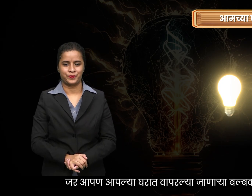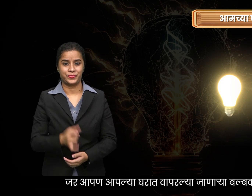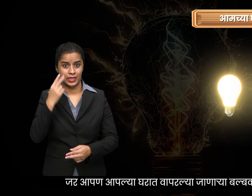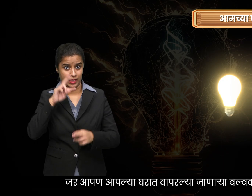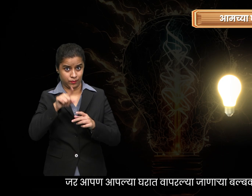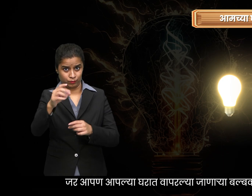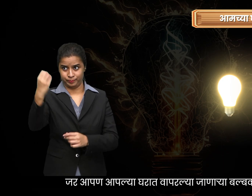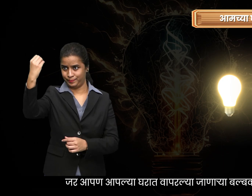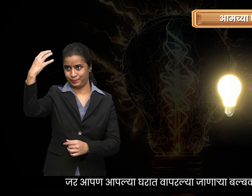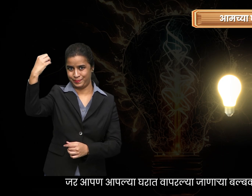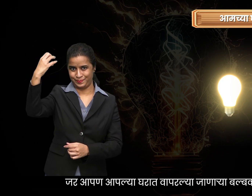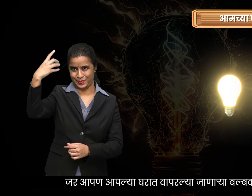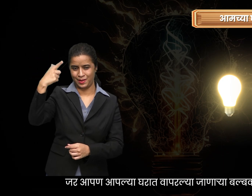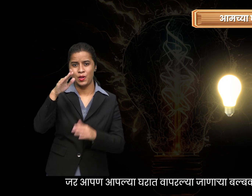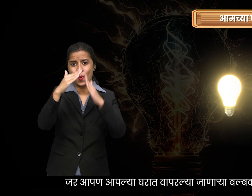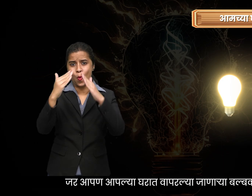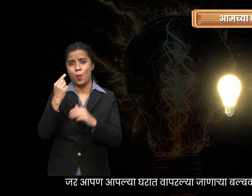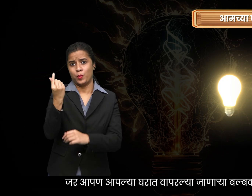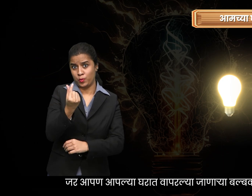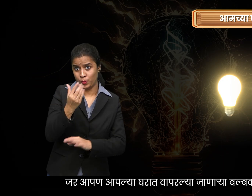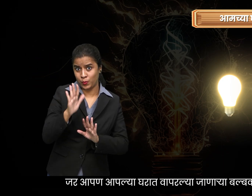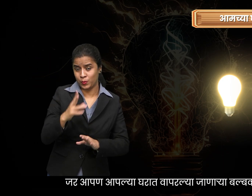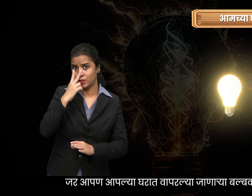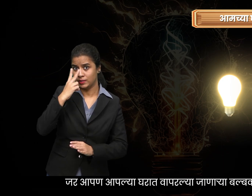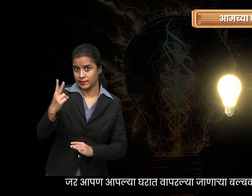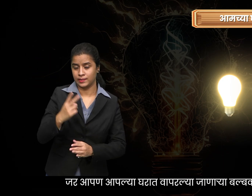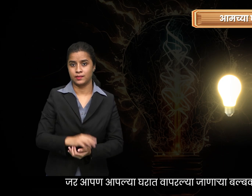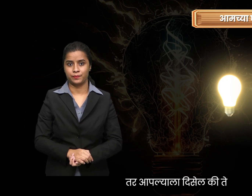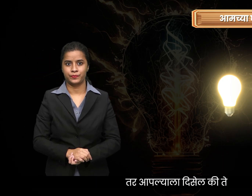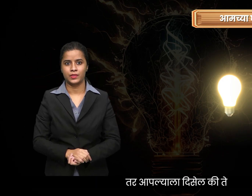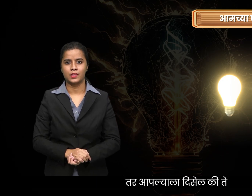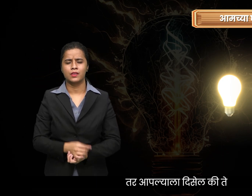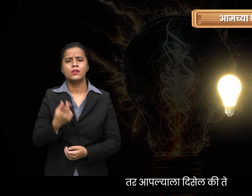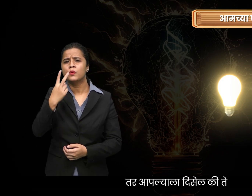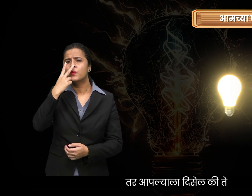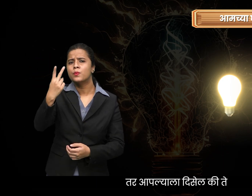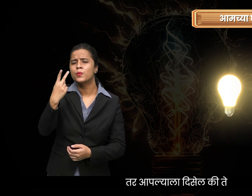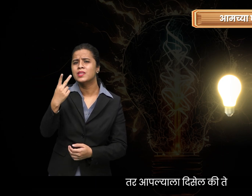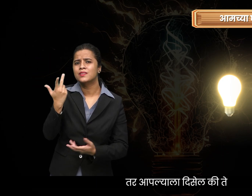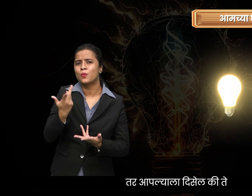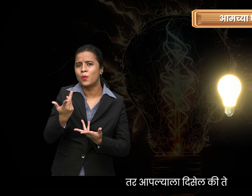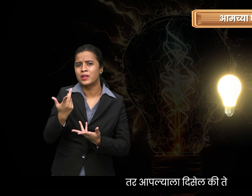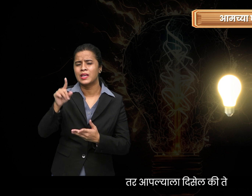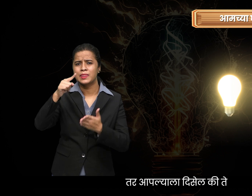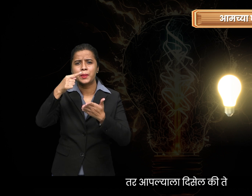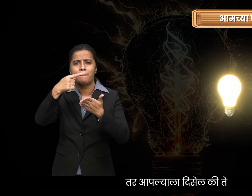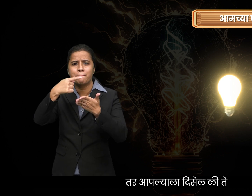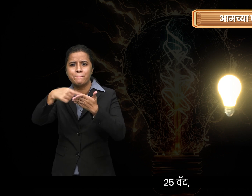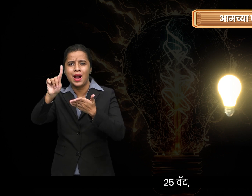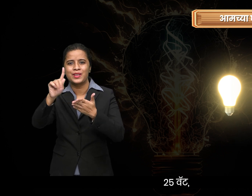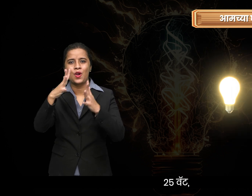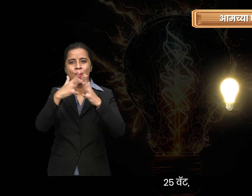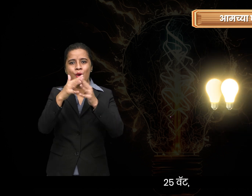जर आपण आपल्या घरात वापरल्या जाणाऱ्या बल्बकडे पाहिले तर आपल्याला दिसेल की